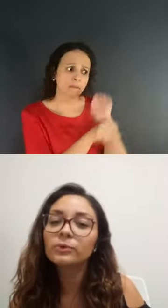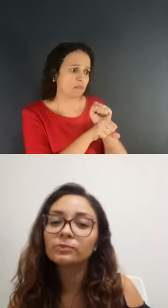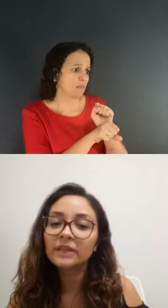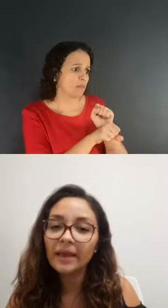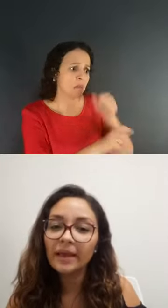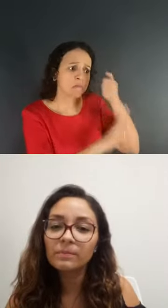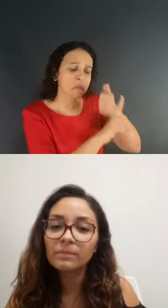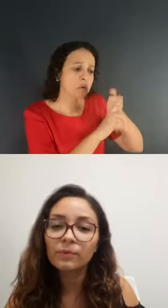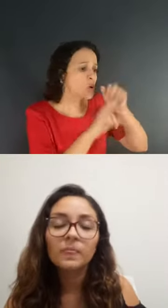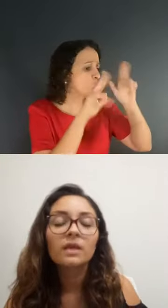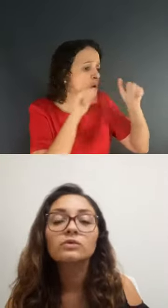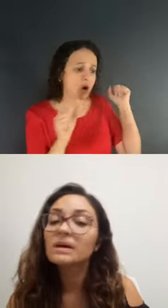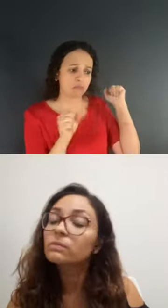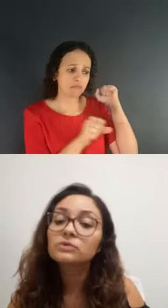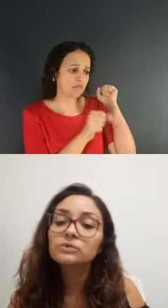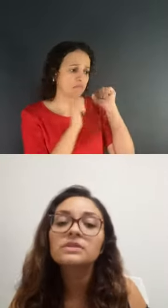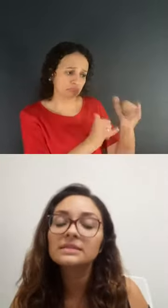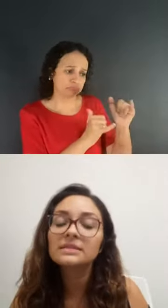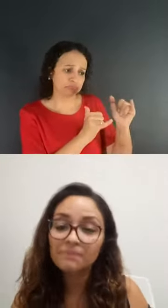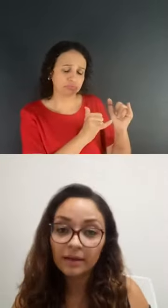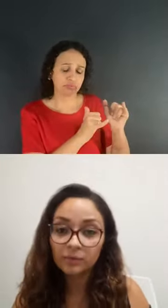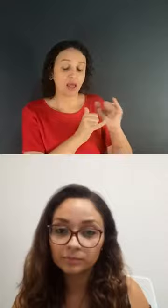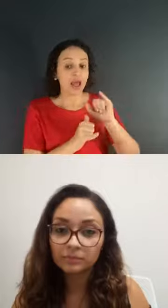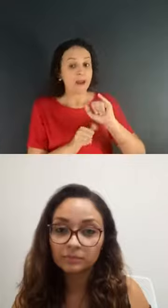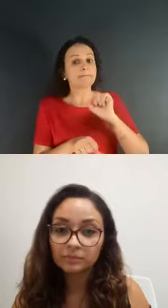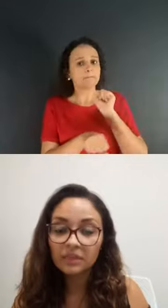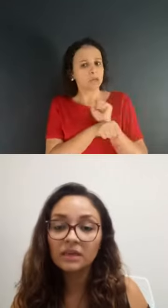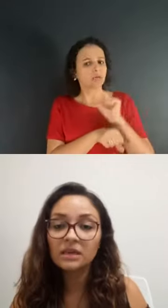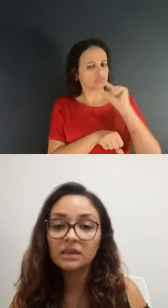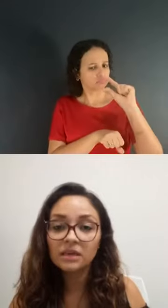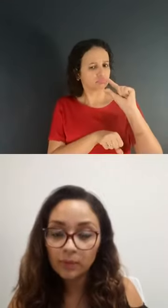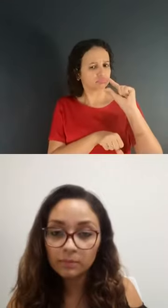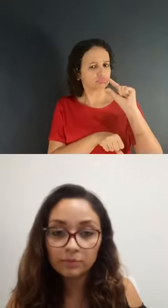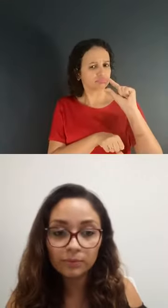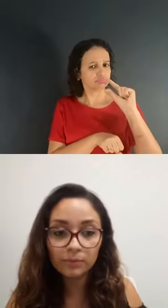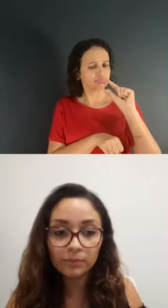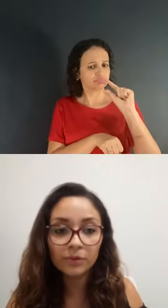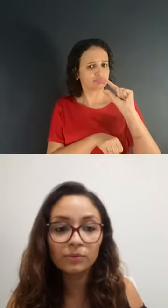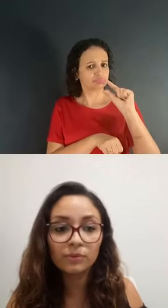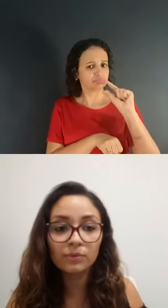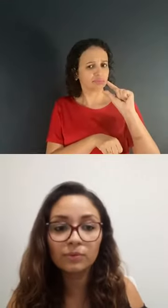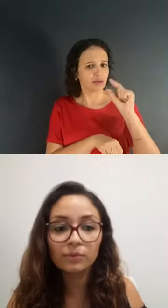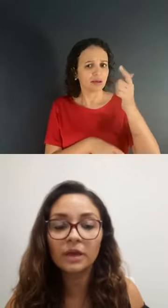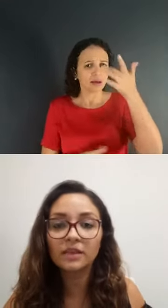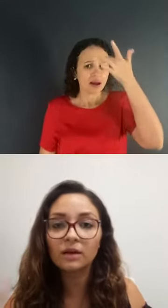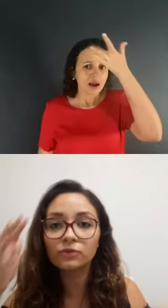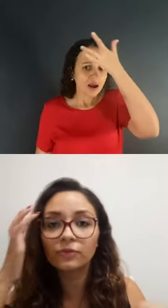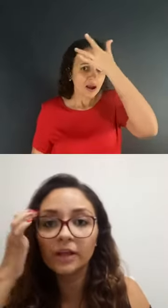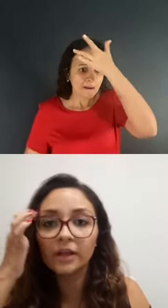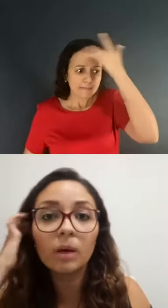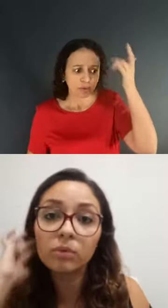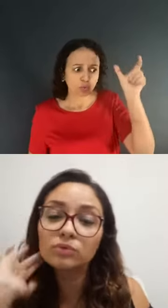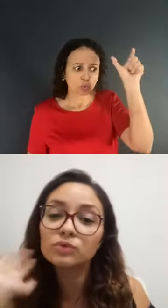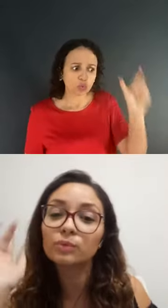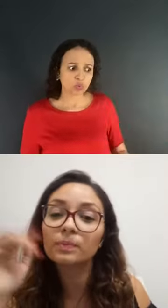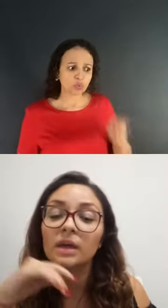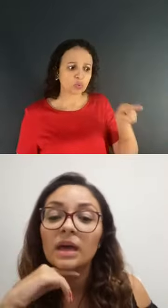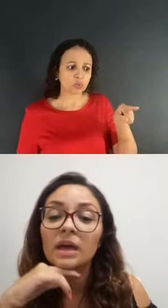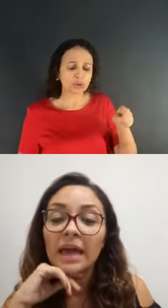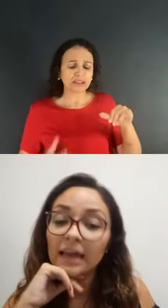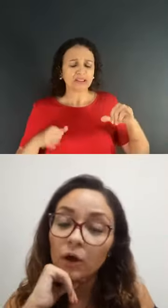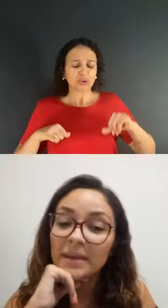realmente, por um tempo, os abusos eles param. E quem está sofrendo o